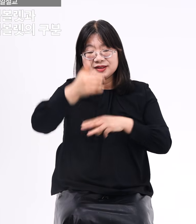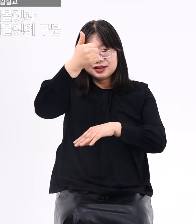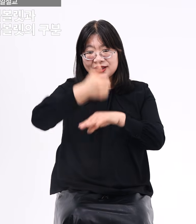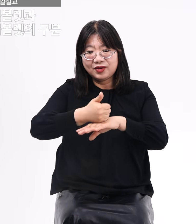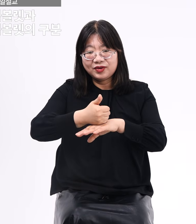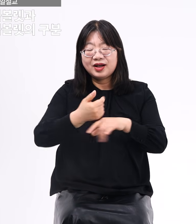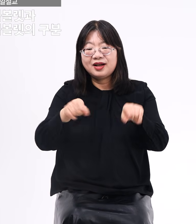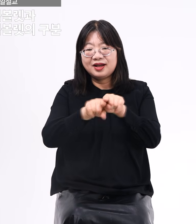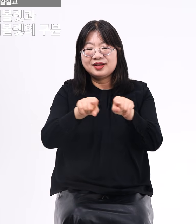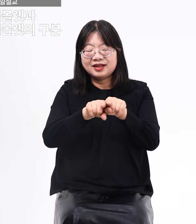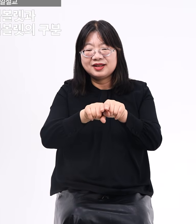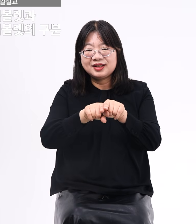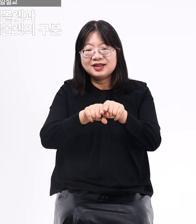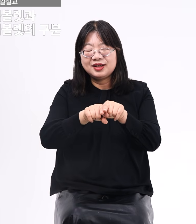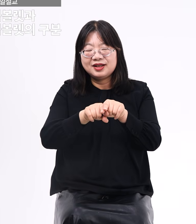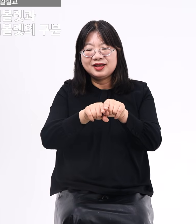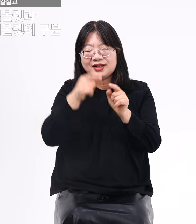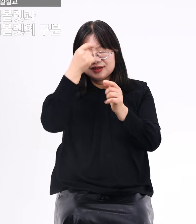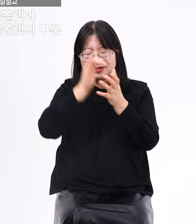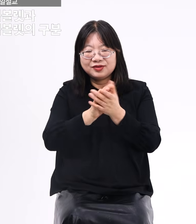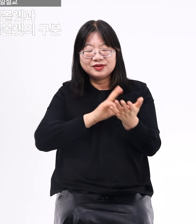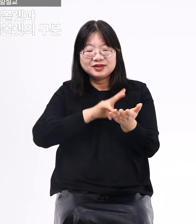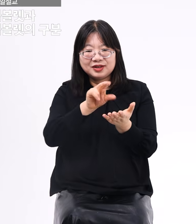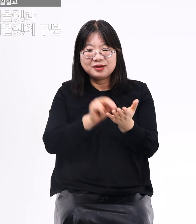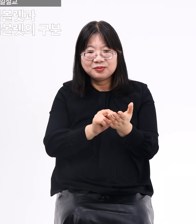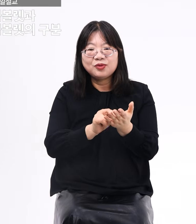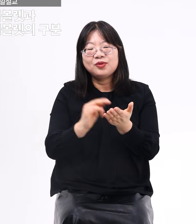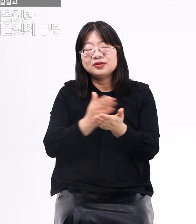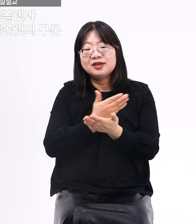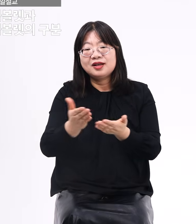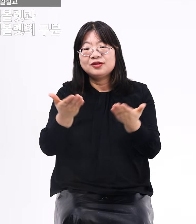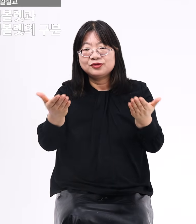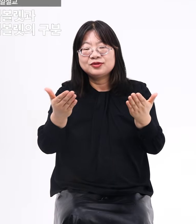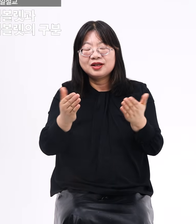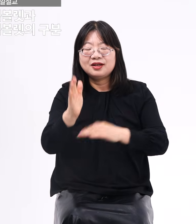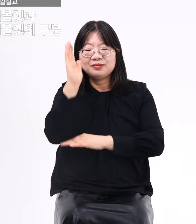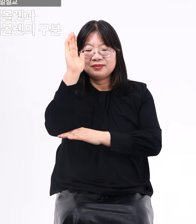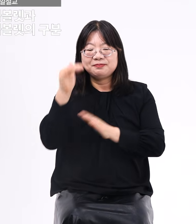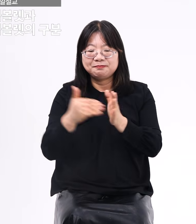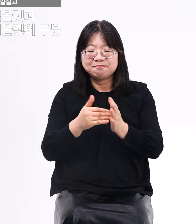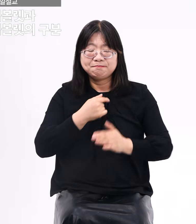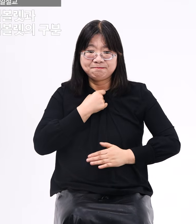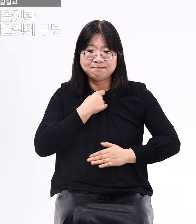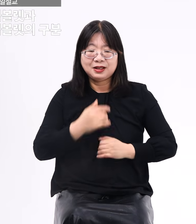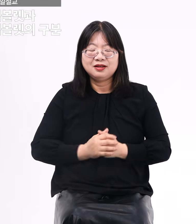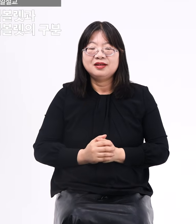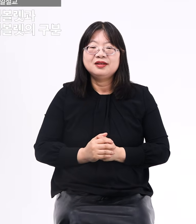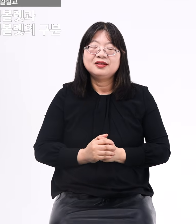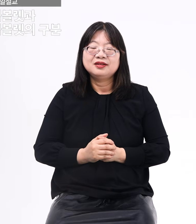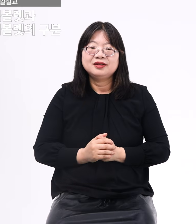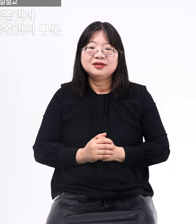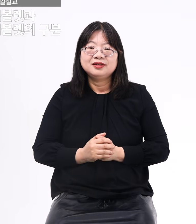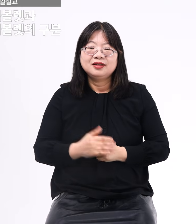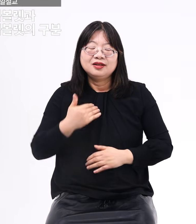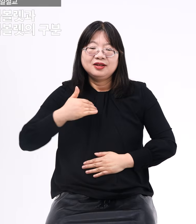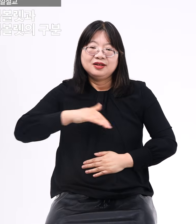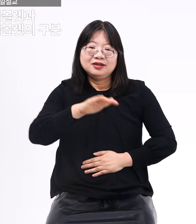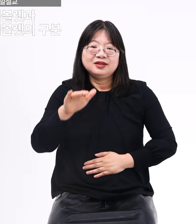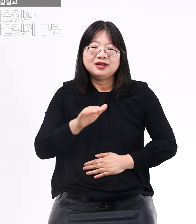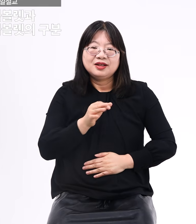결론을 함께 기도 제목 겸 나누면서 말씀을 마무리하겠습니다.